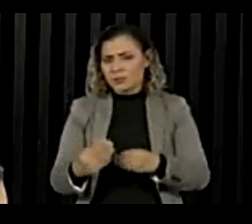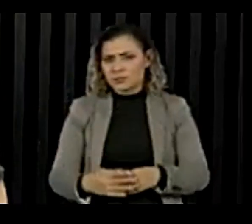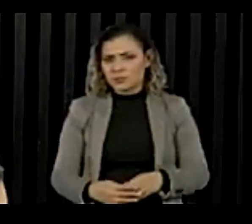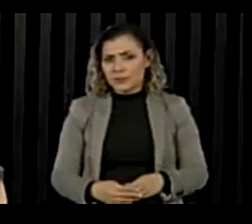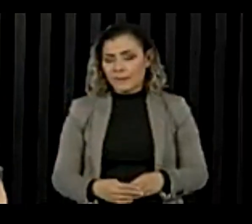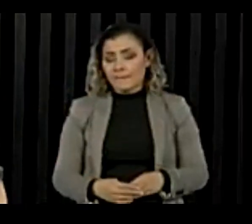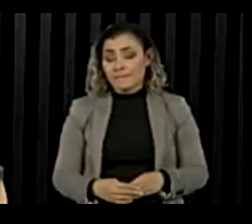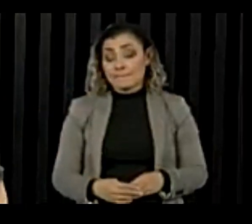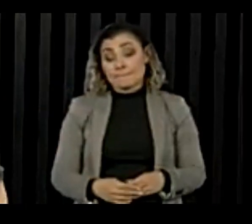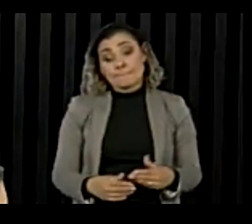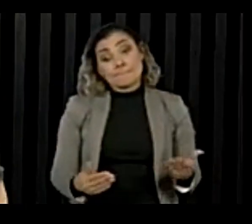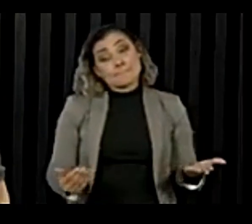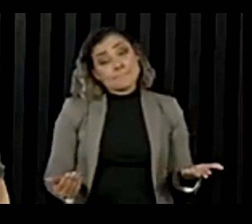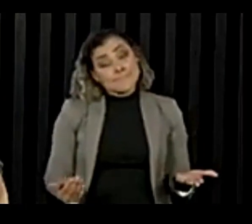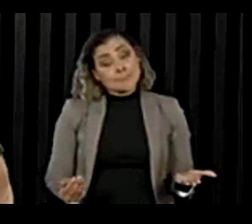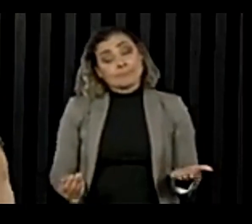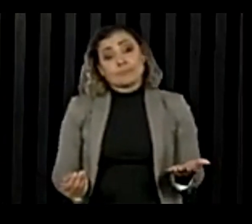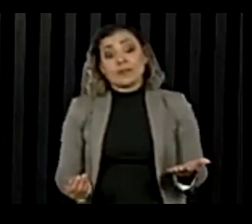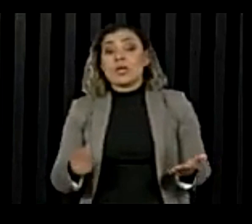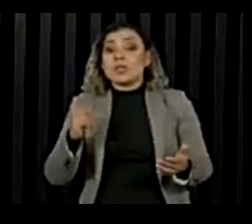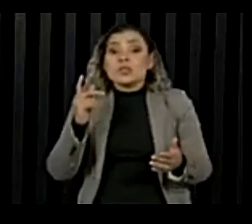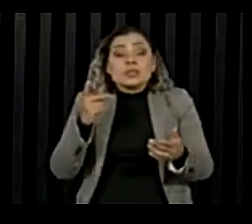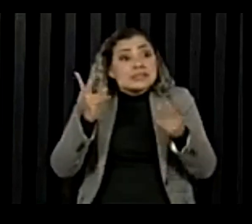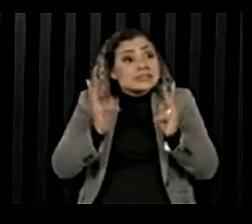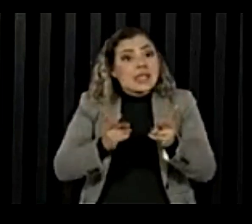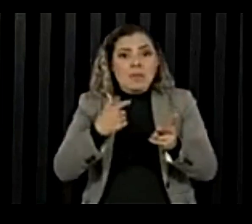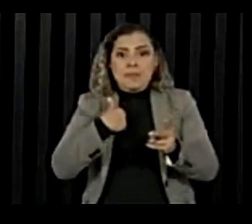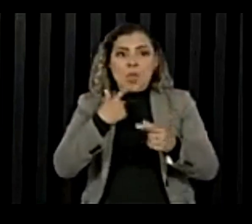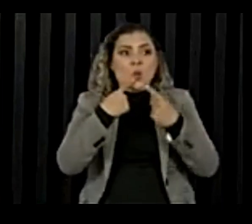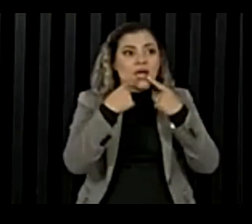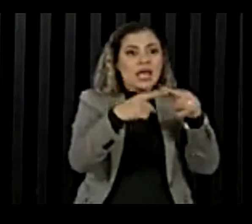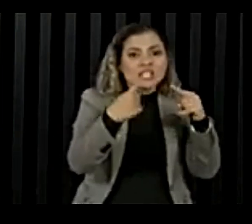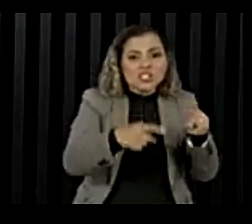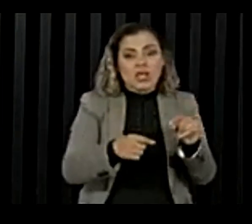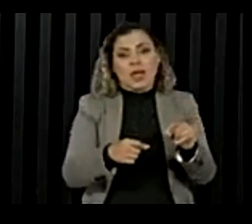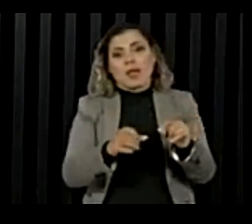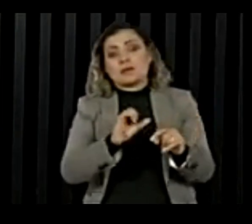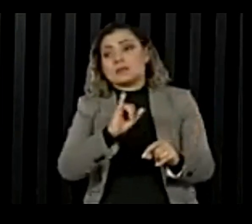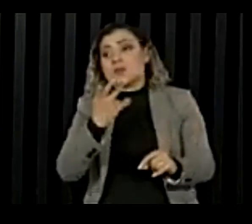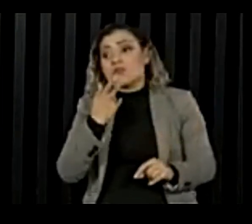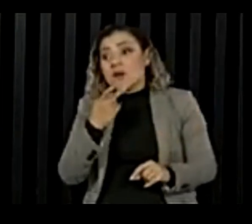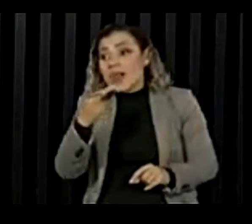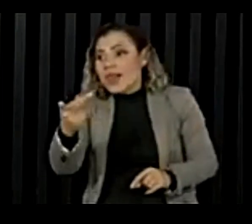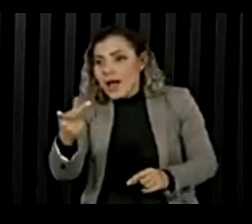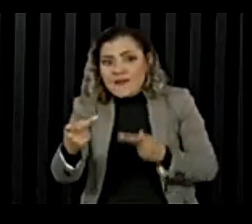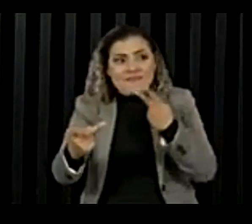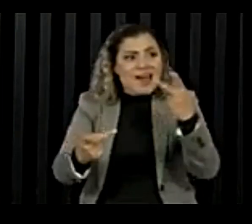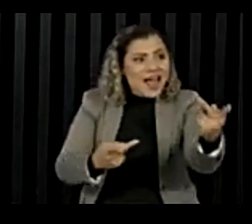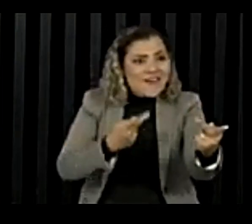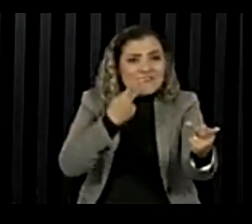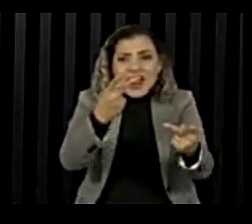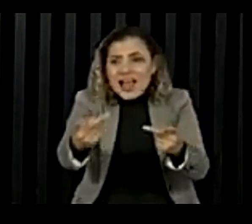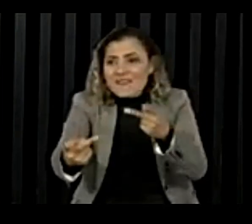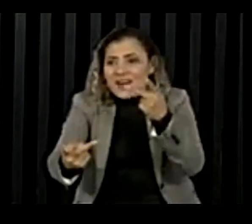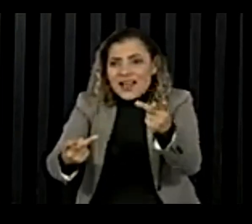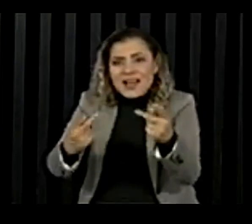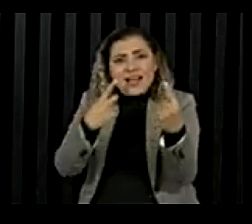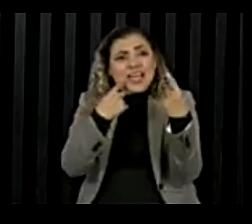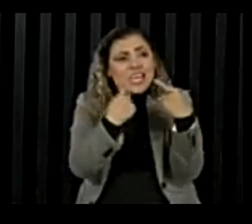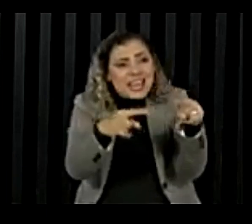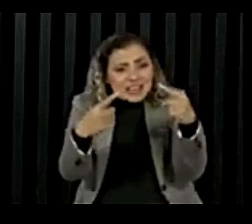Não, e inclusive é uma coisa que toda vez que eu vou criticar determinado comportamento, se eu dou um nome para a pessoa no comportamento que eu estou